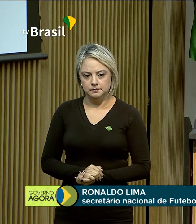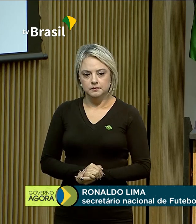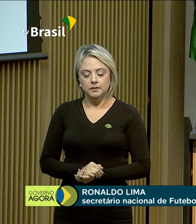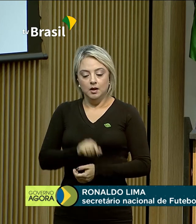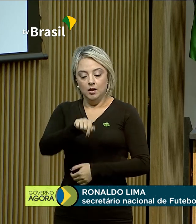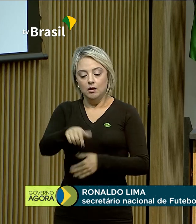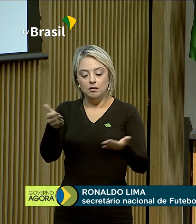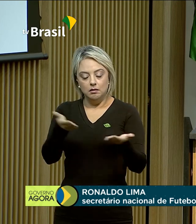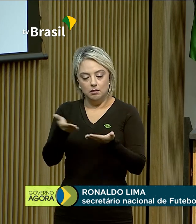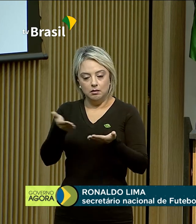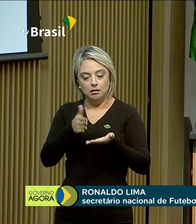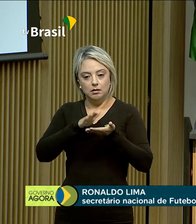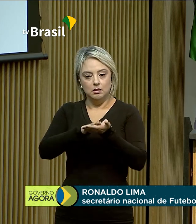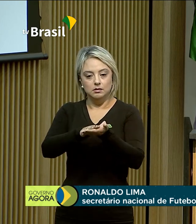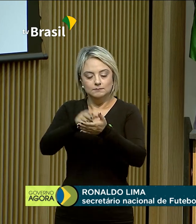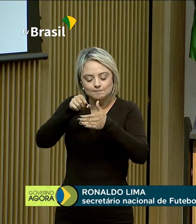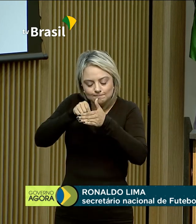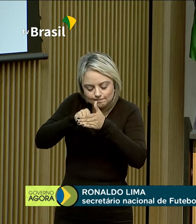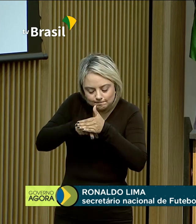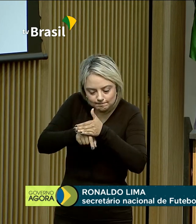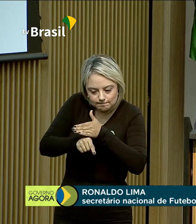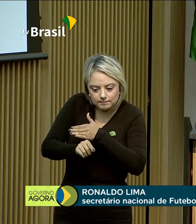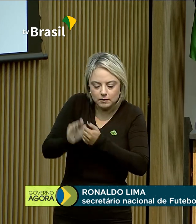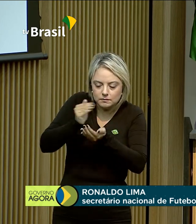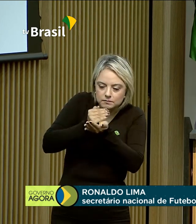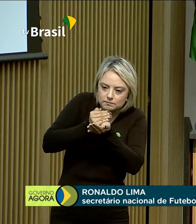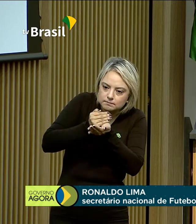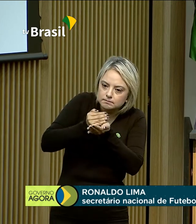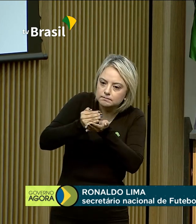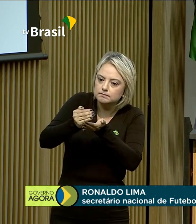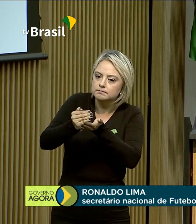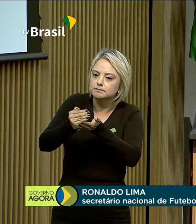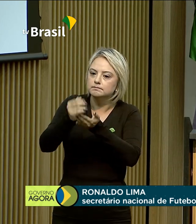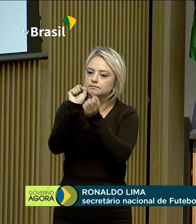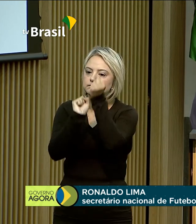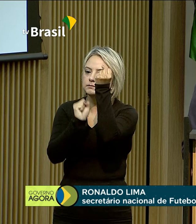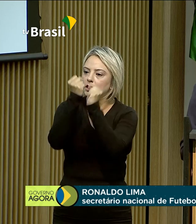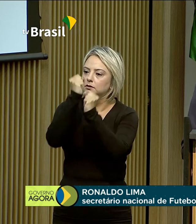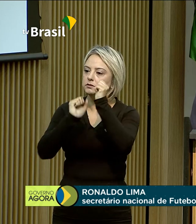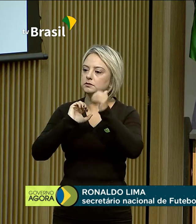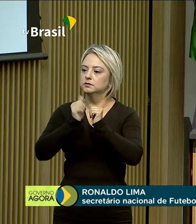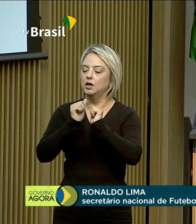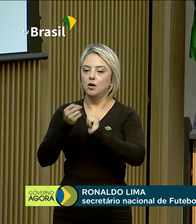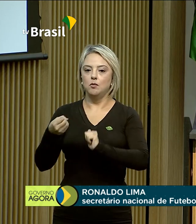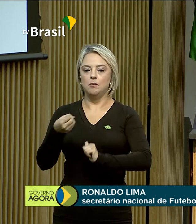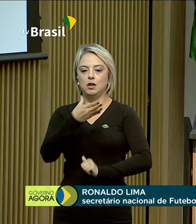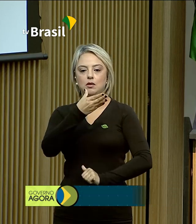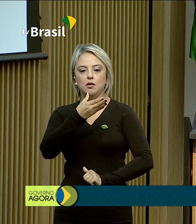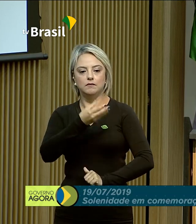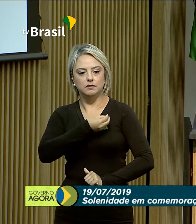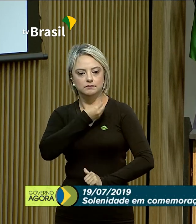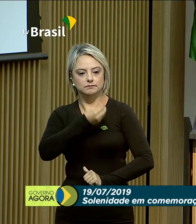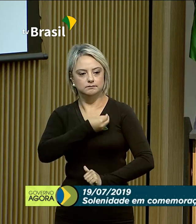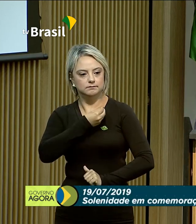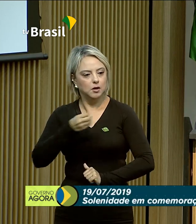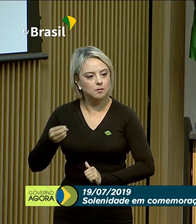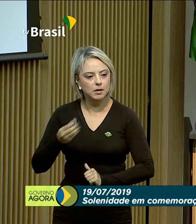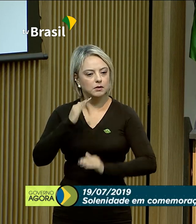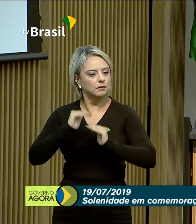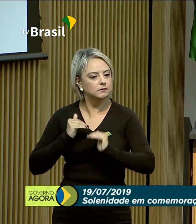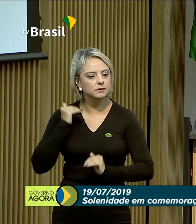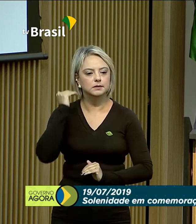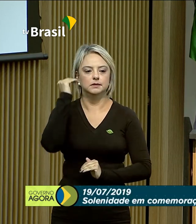Estamos aqui hoje lançando uma semente. Vamos iniciar, na indústria do futebol, uma nova vida, uma nova